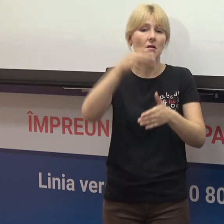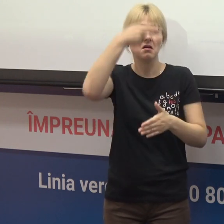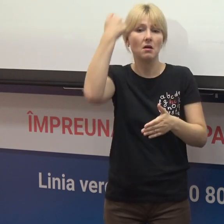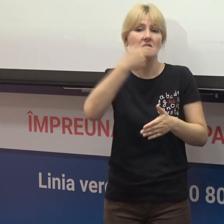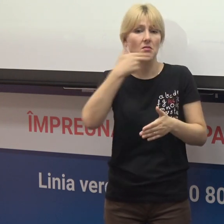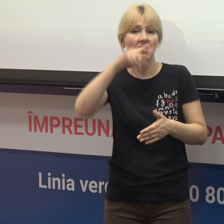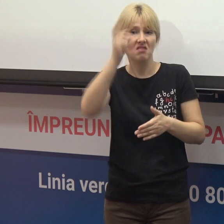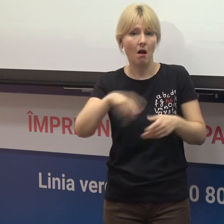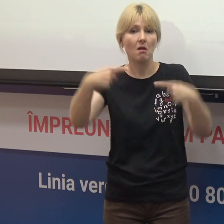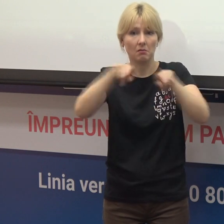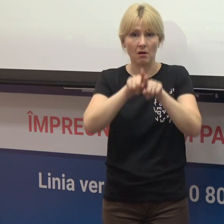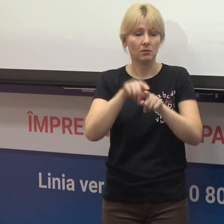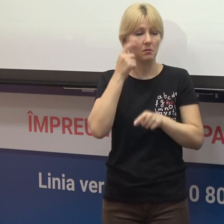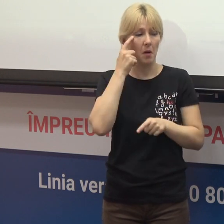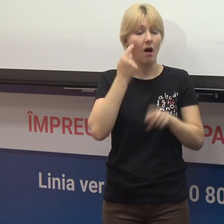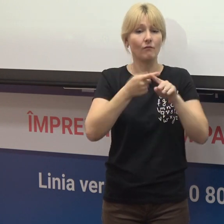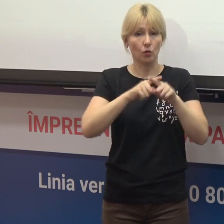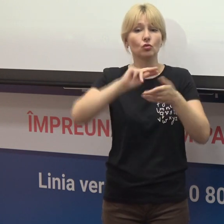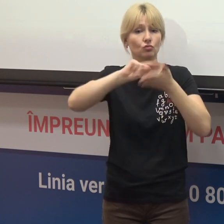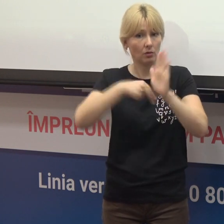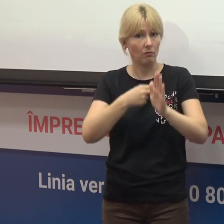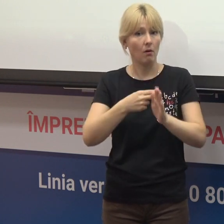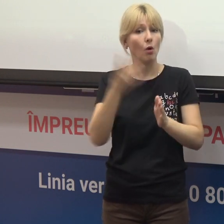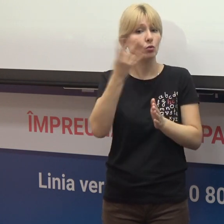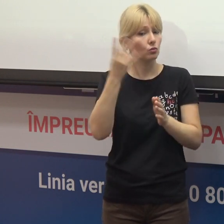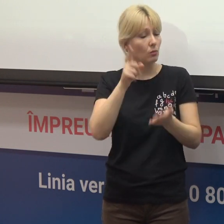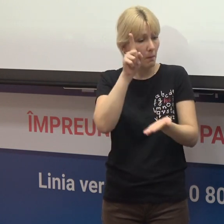Deci acest certificat confirmativ trebuie să fie